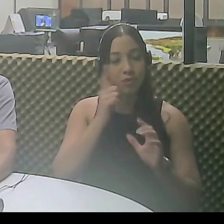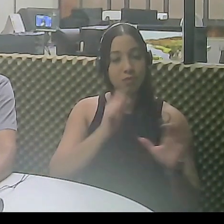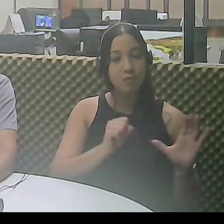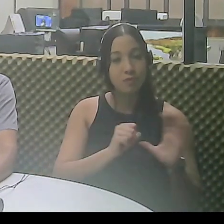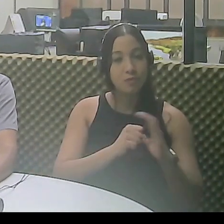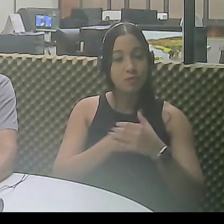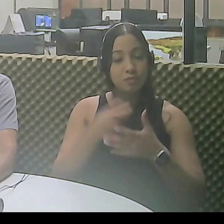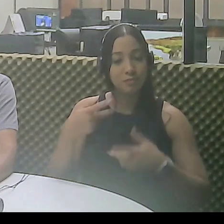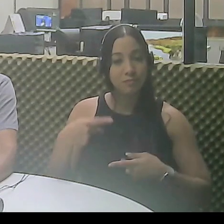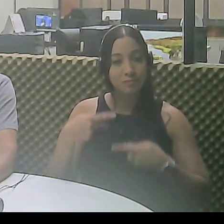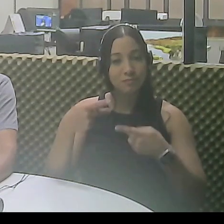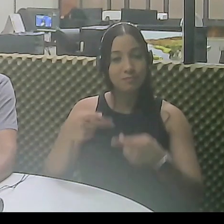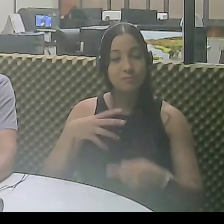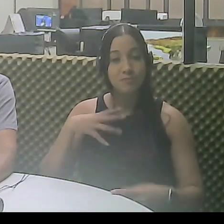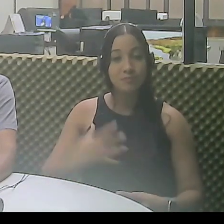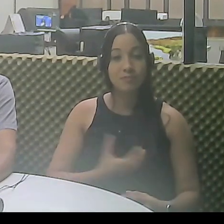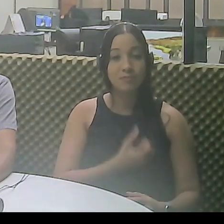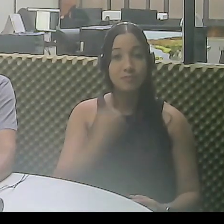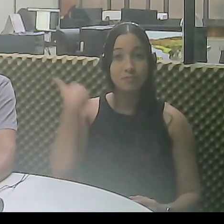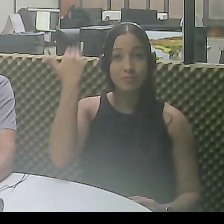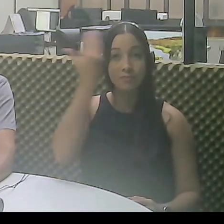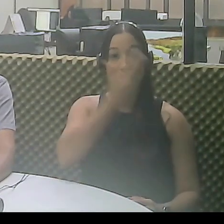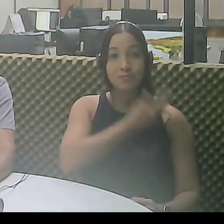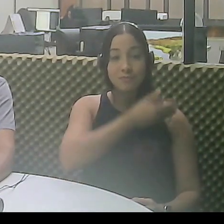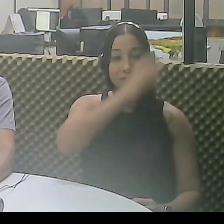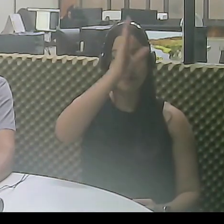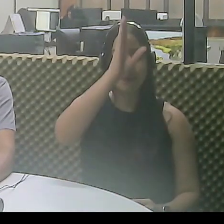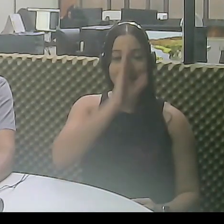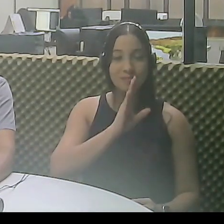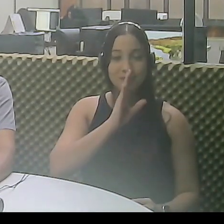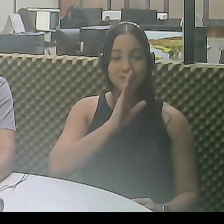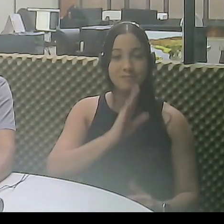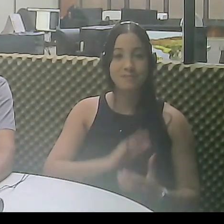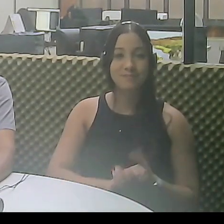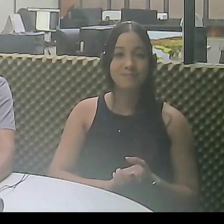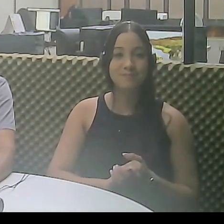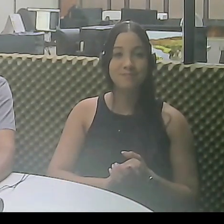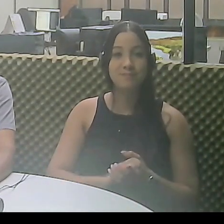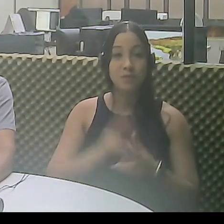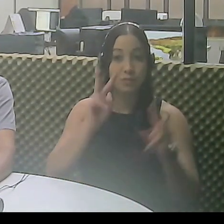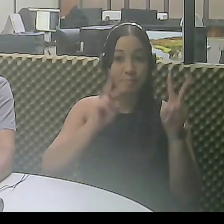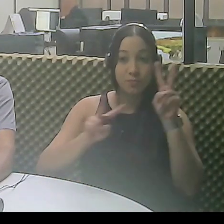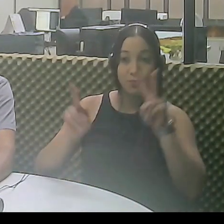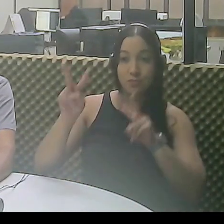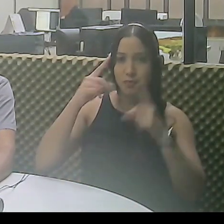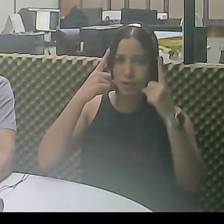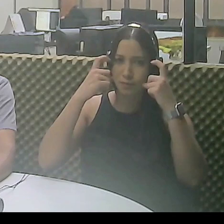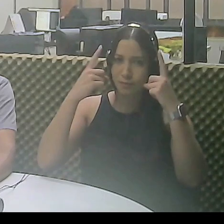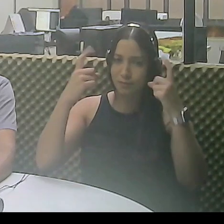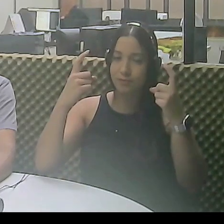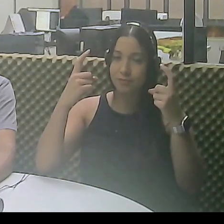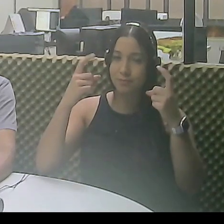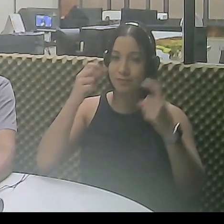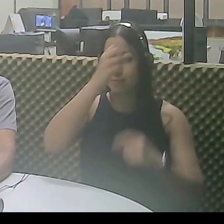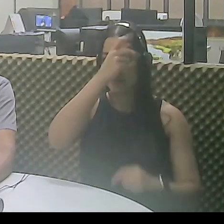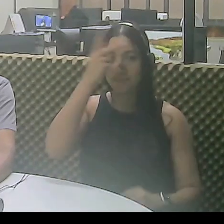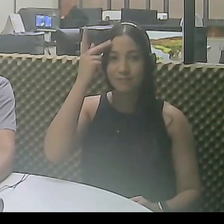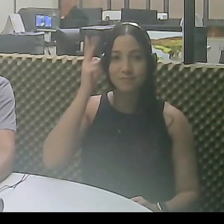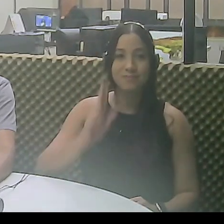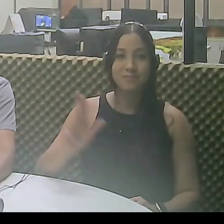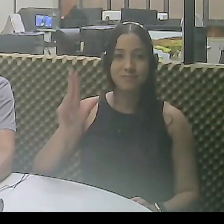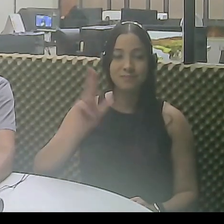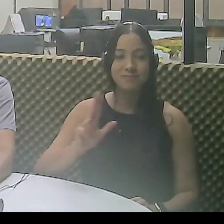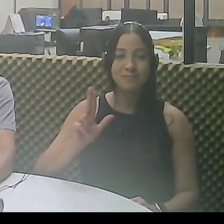e acolhimento. O Salve Maria é gratuito e salva vidas. Programa Vigilância das Violências. Prefeitura